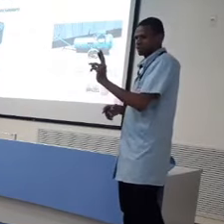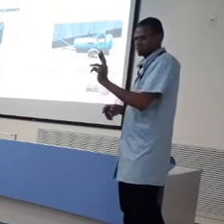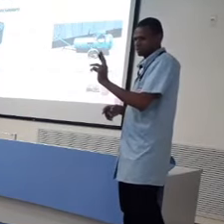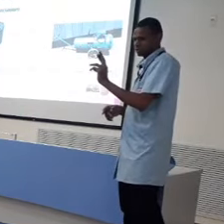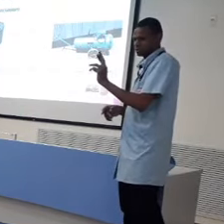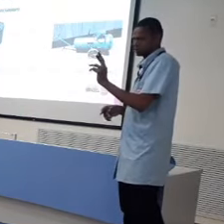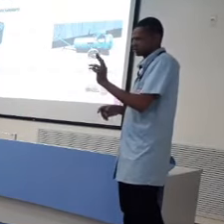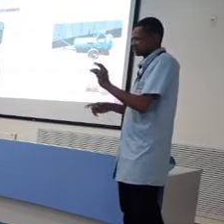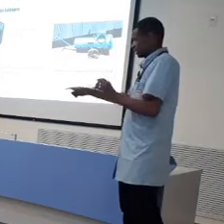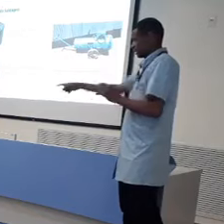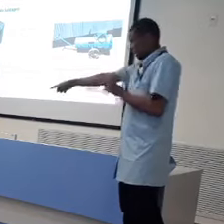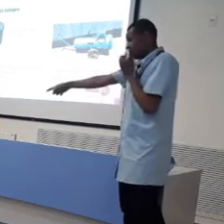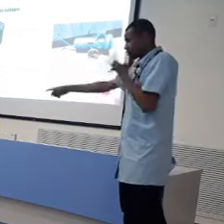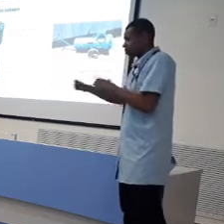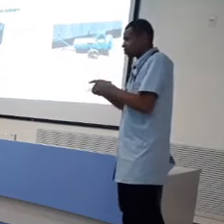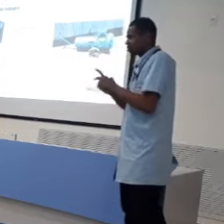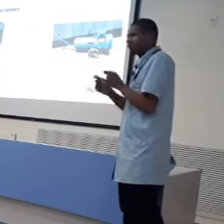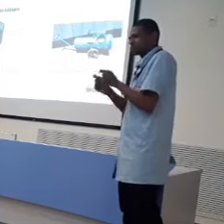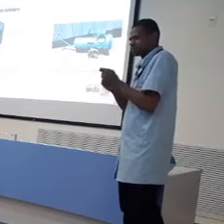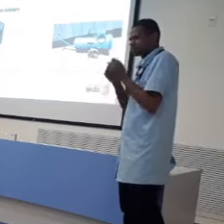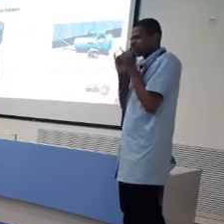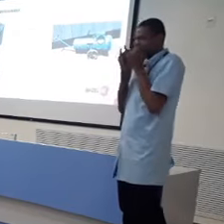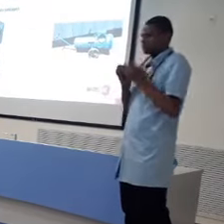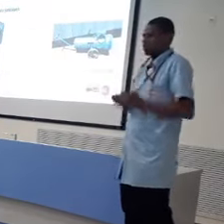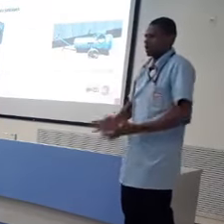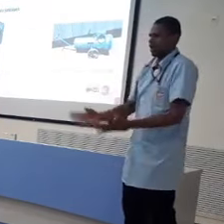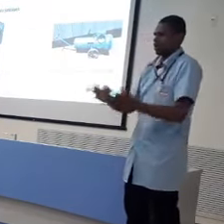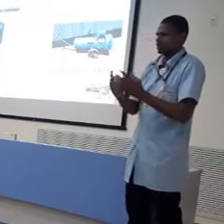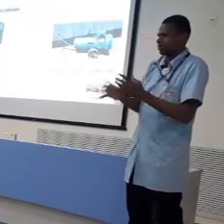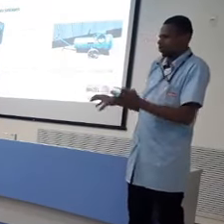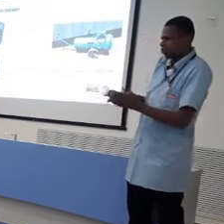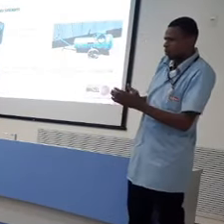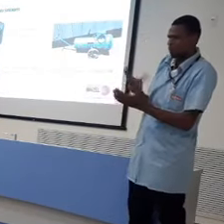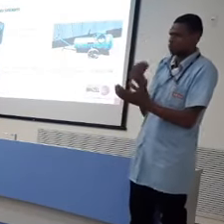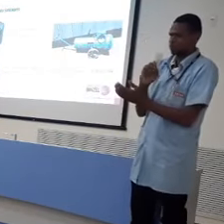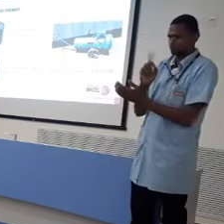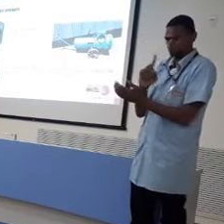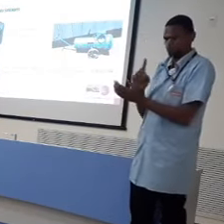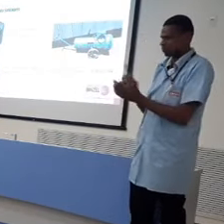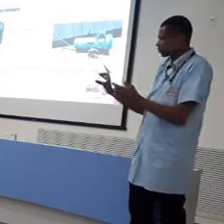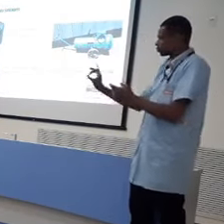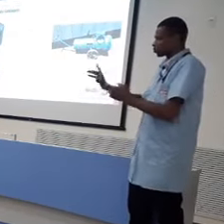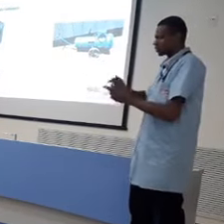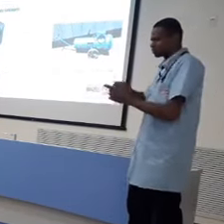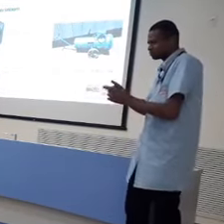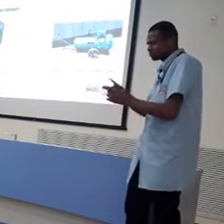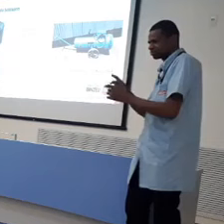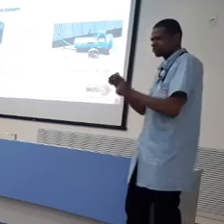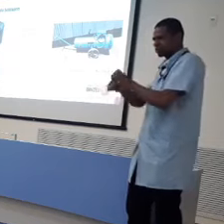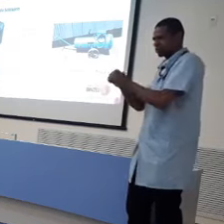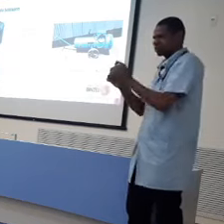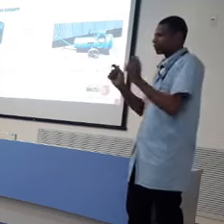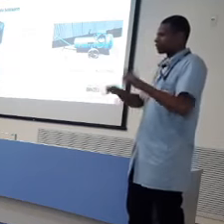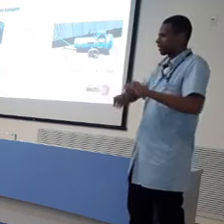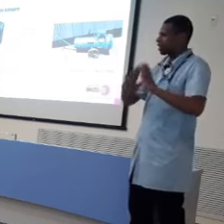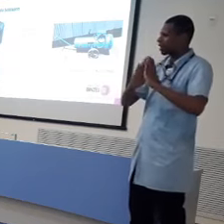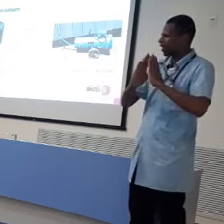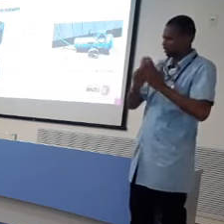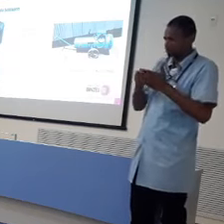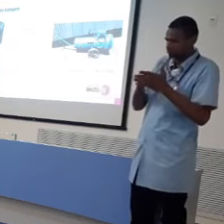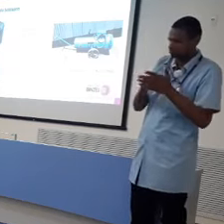em 110, 220 com chaveamento automático. Então, você tem lá na sua casa, se você quiser ligar na sua casa, você pode